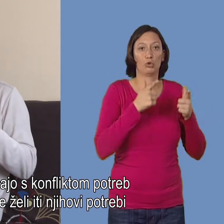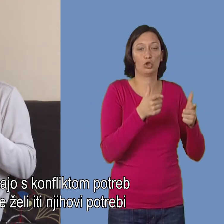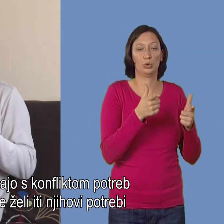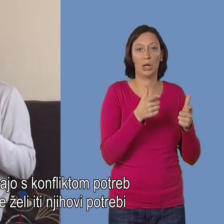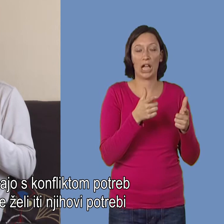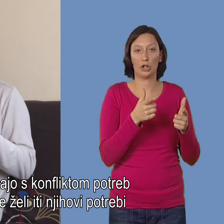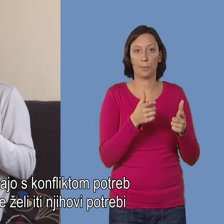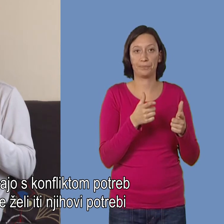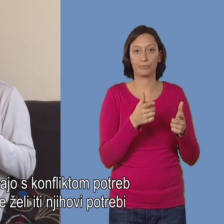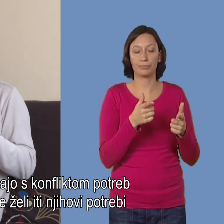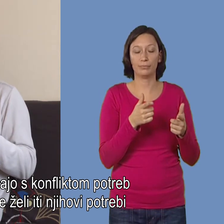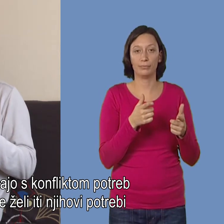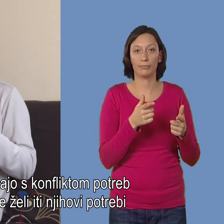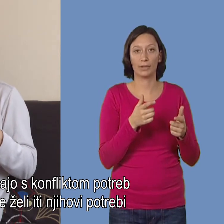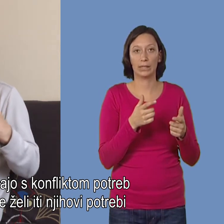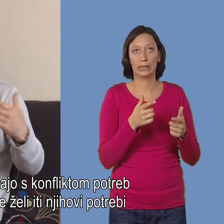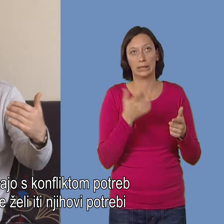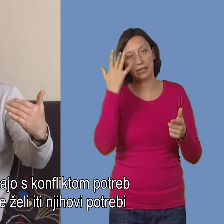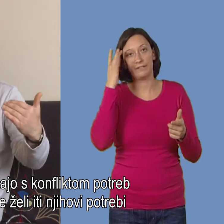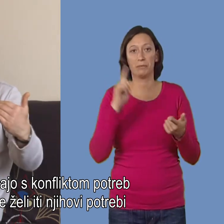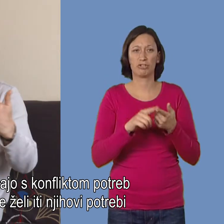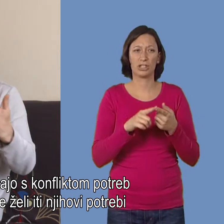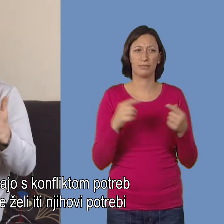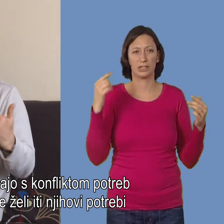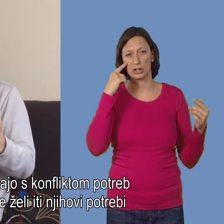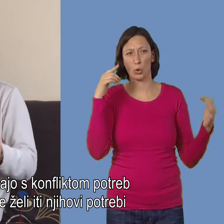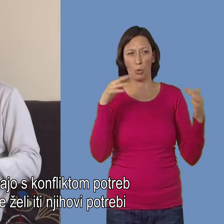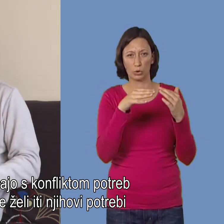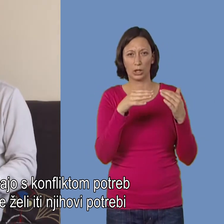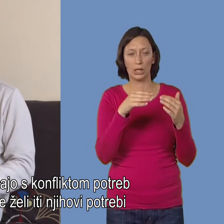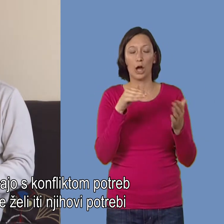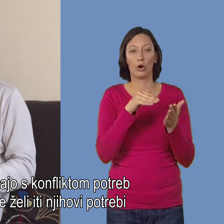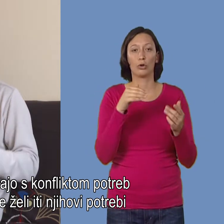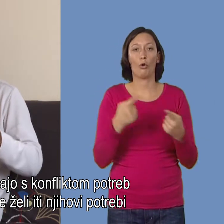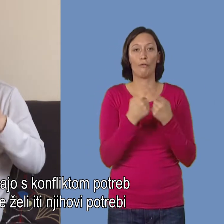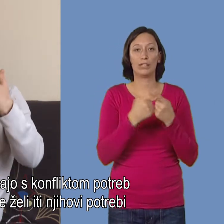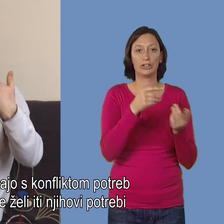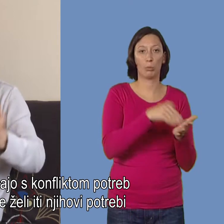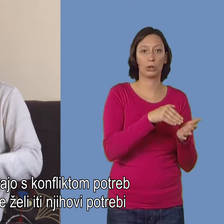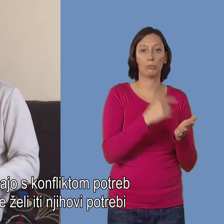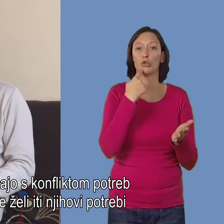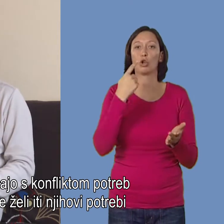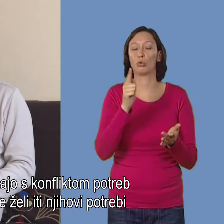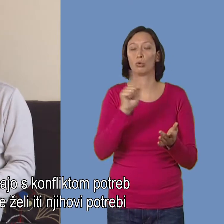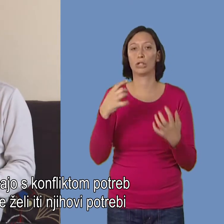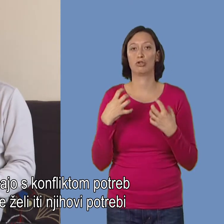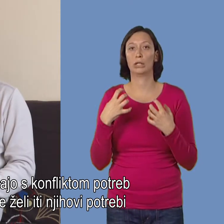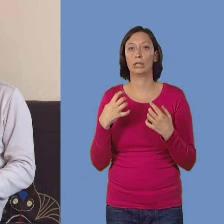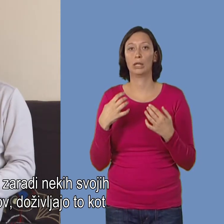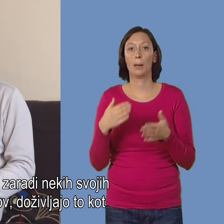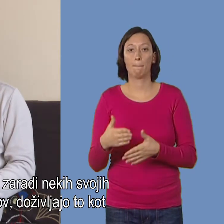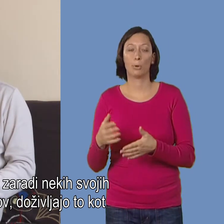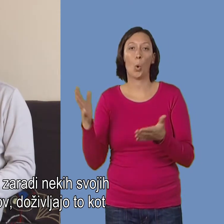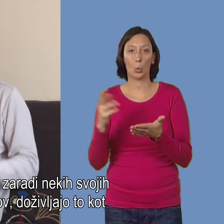doživljajo, kot, ne vem, če se soočajo s konfliktom potreb in nekdo ne želi iti njihovi